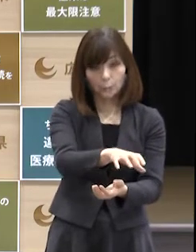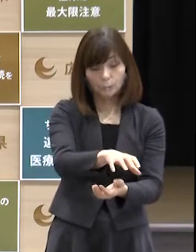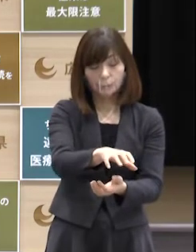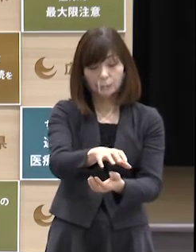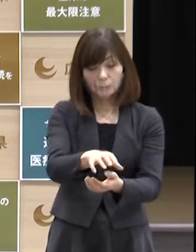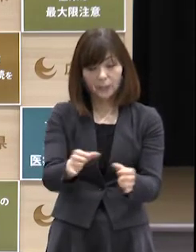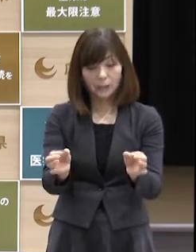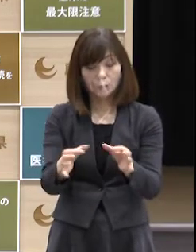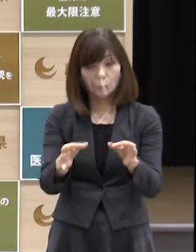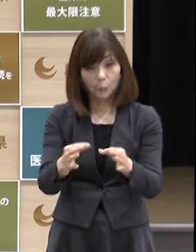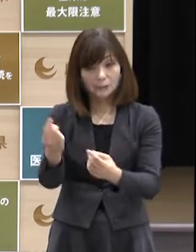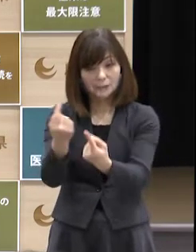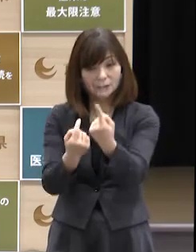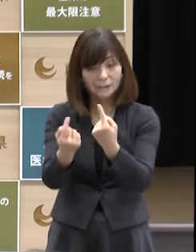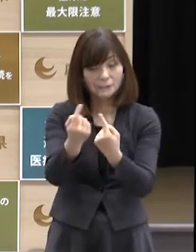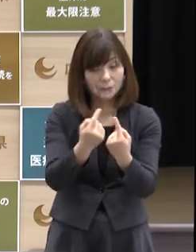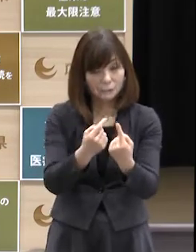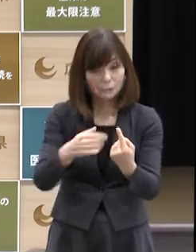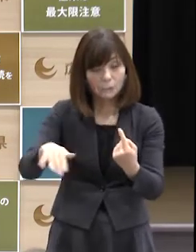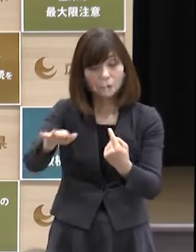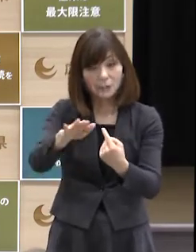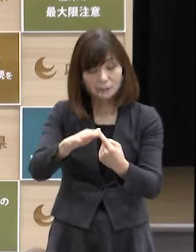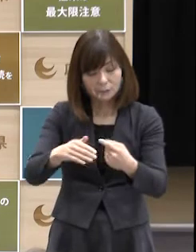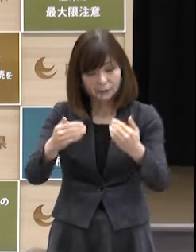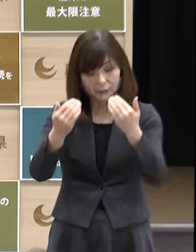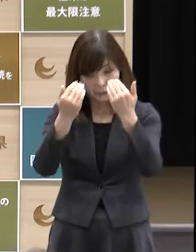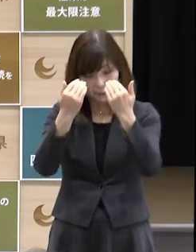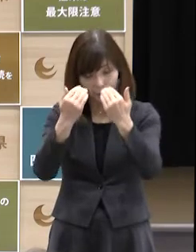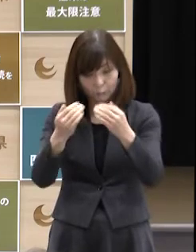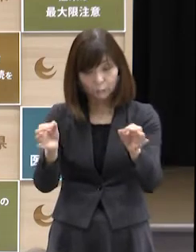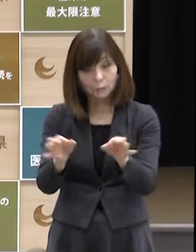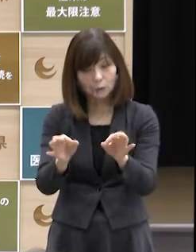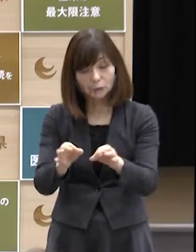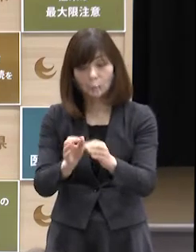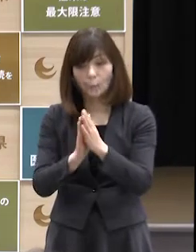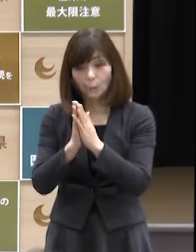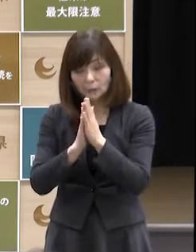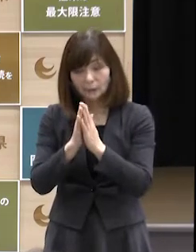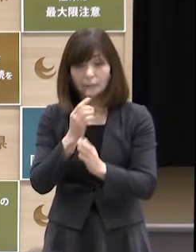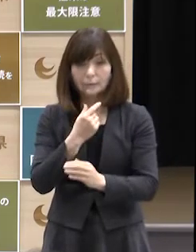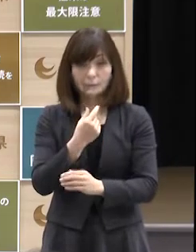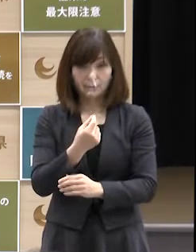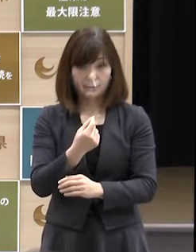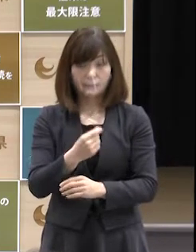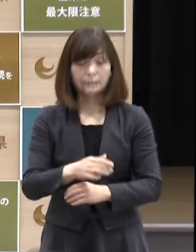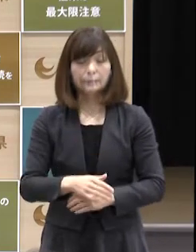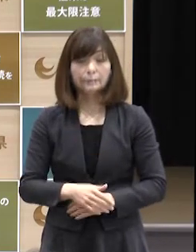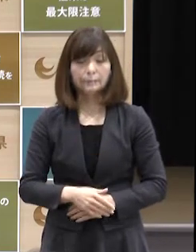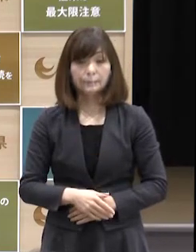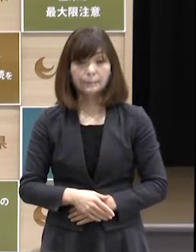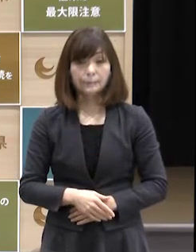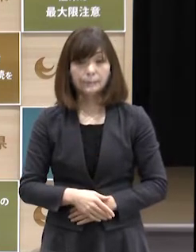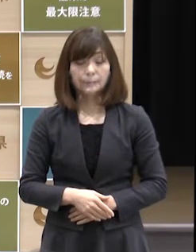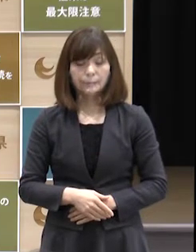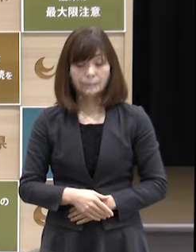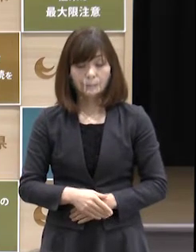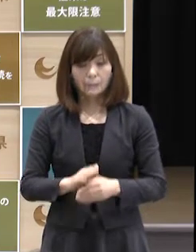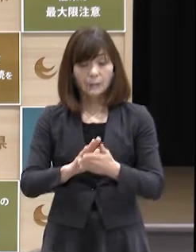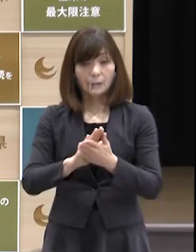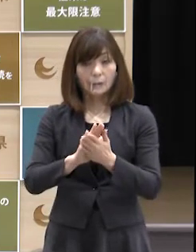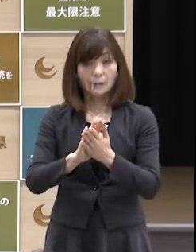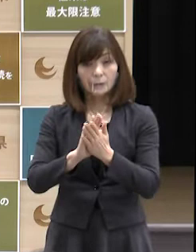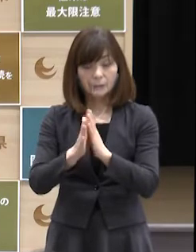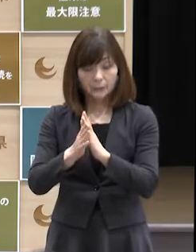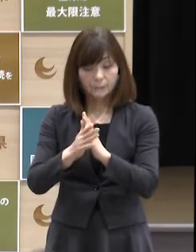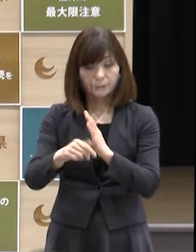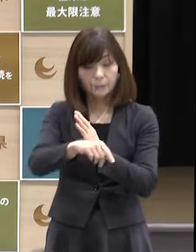のご協力もお願いをしたいと思っています。で先ほど申し上げたように、県外の企業の